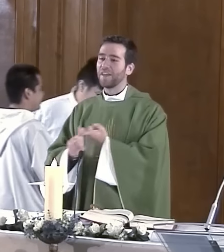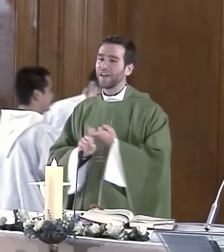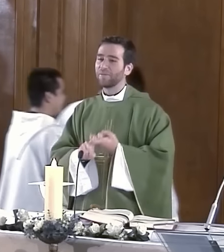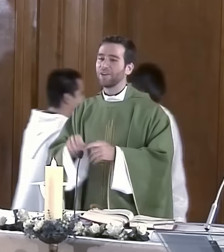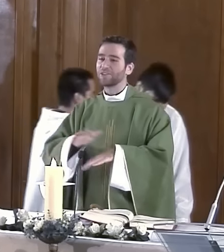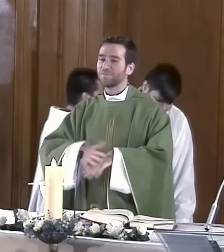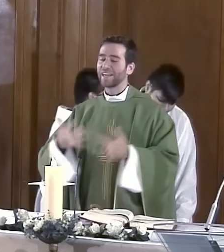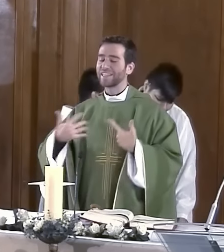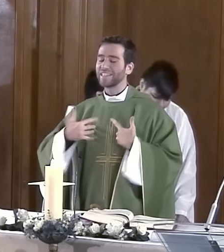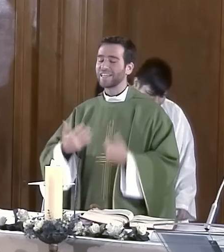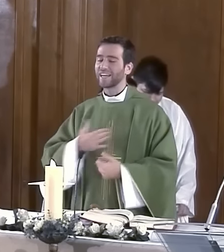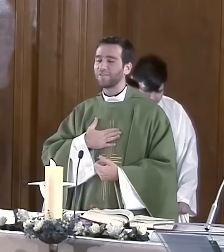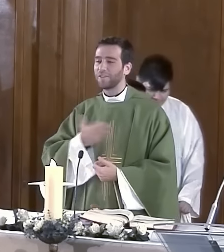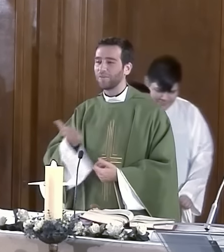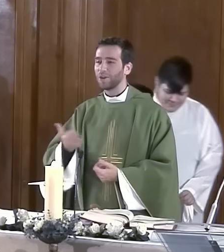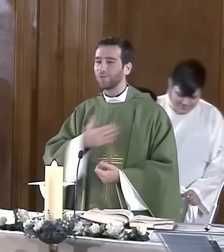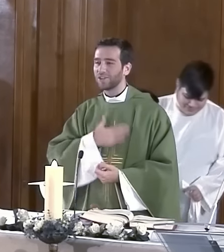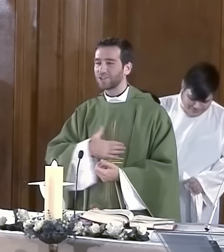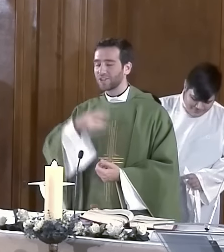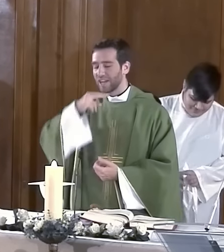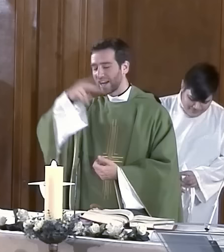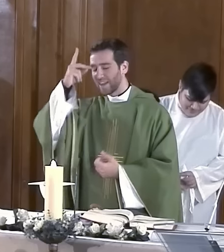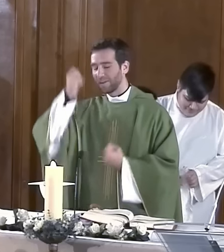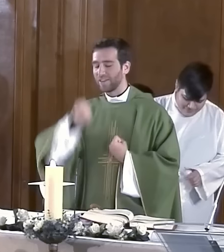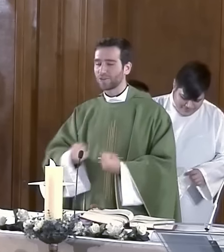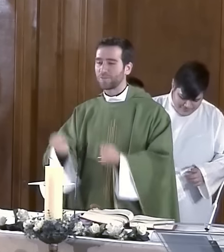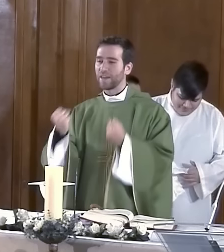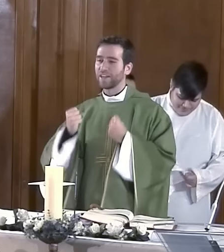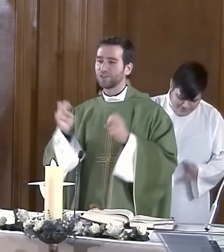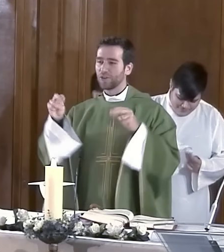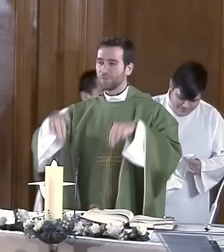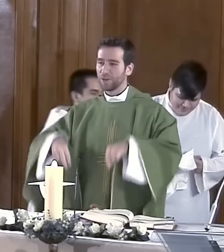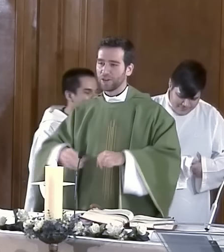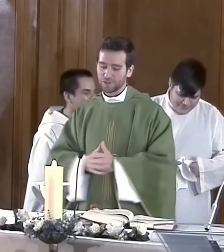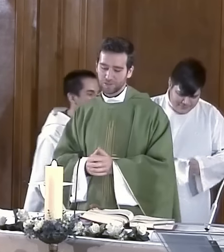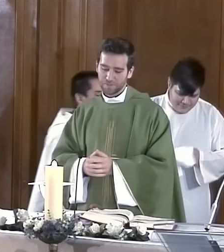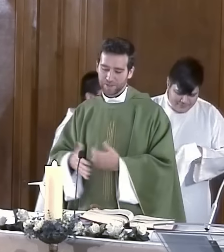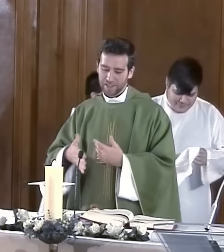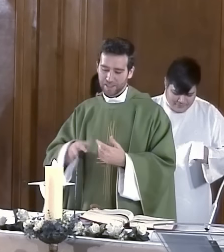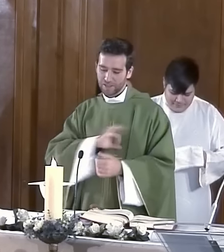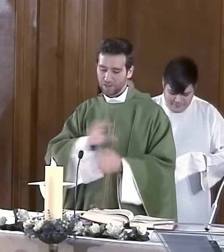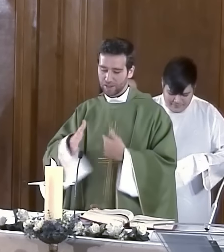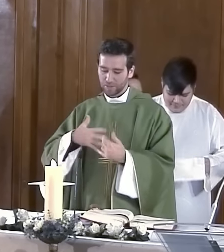Orad, hermanos, para que este sacrificio mío y vuestro sea agradable a Dios Padre Todopoderoso.